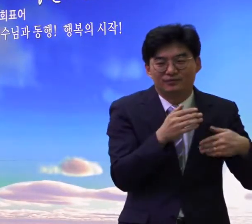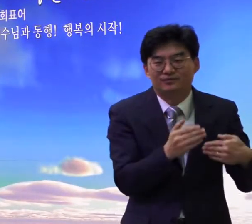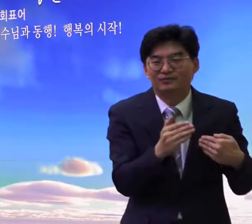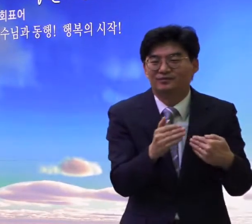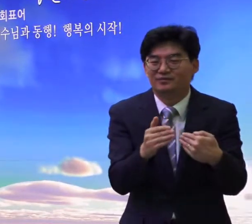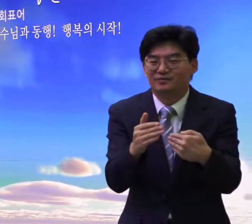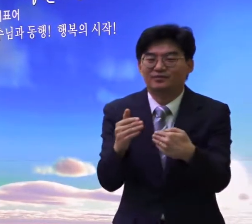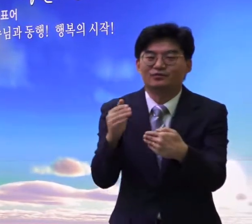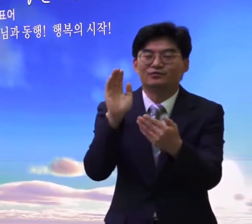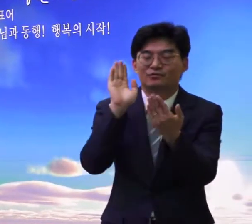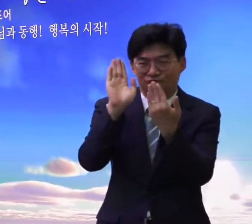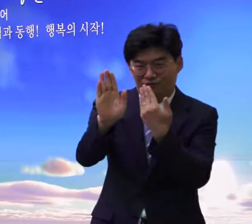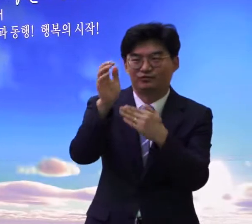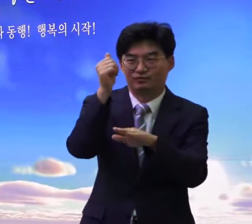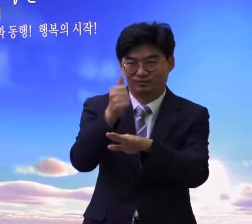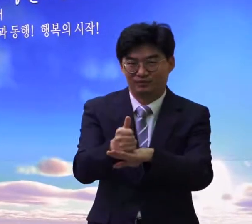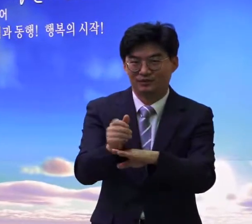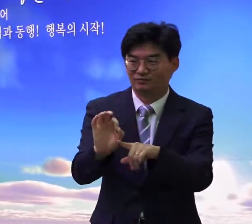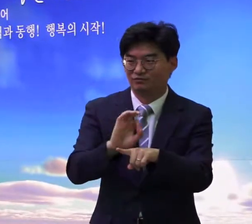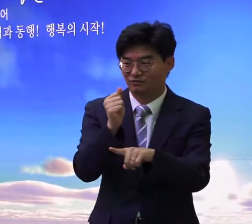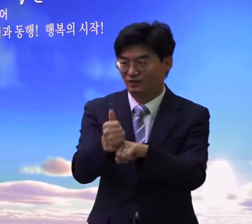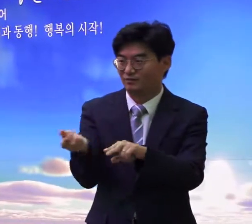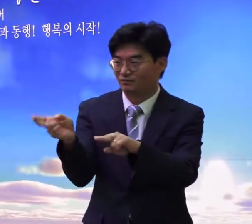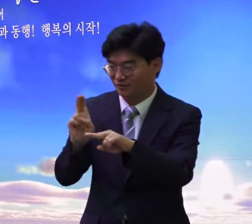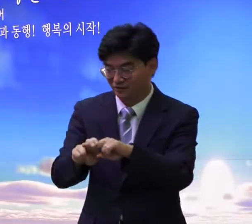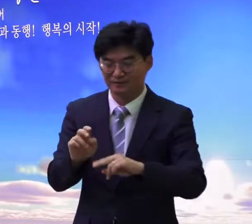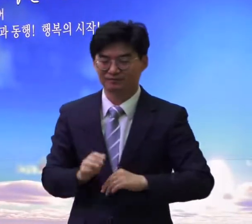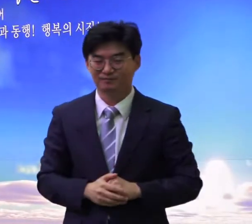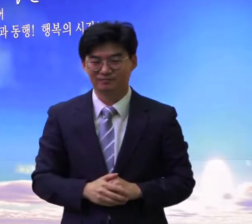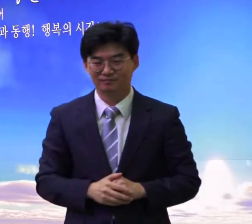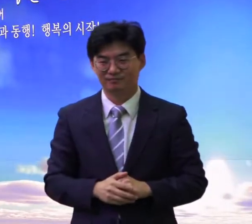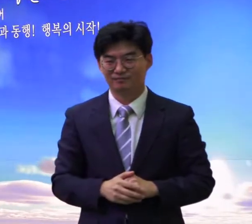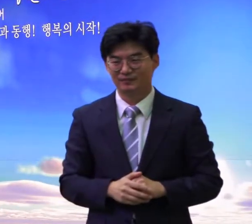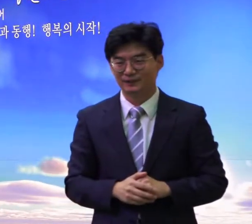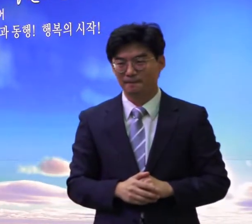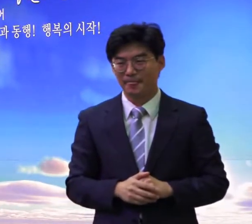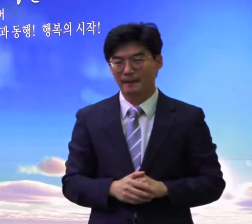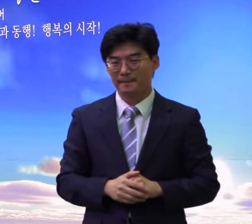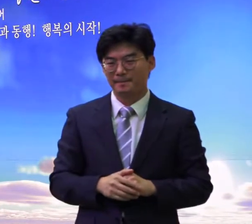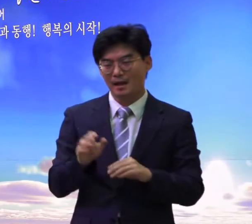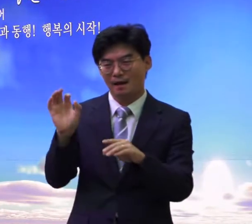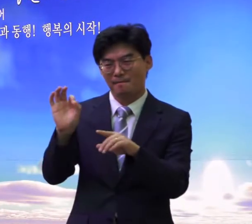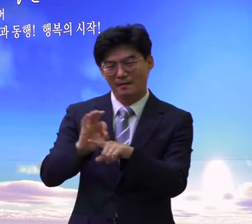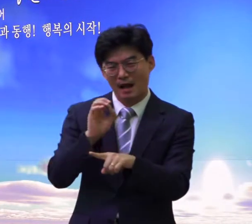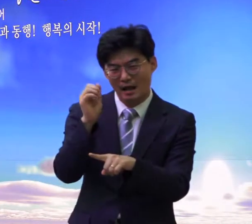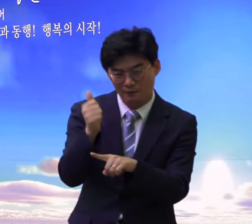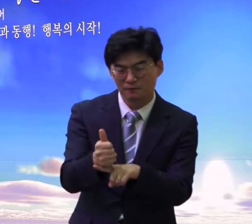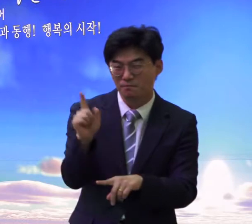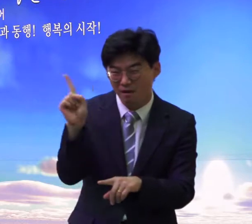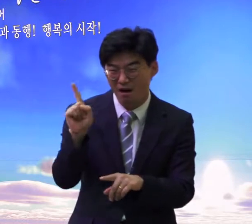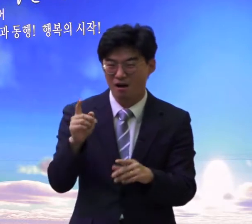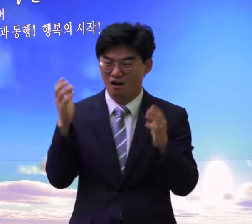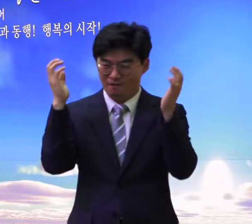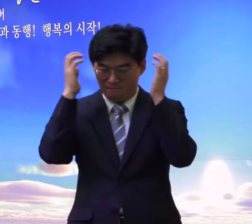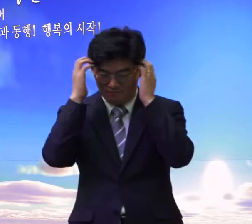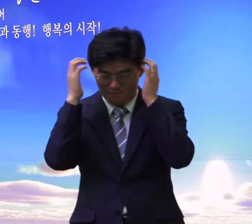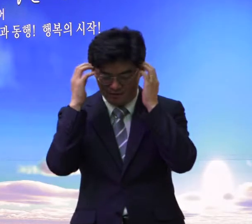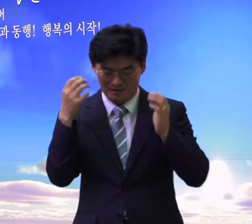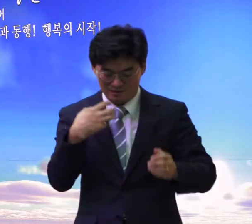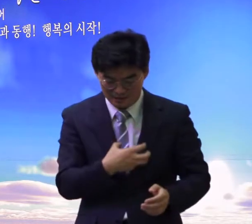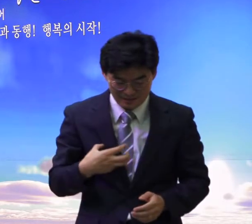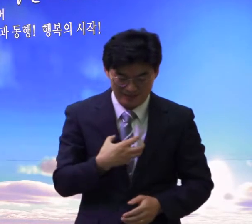하나님께서 베풀으신 삶 속에서 어떤 때는 풍요롭기도 했지만 수많은 그런 궁핍하고 어려운 그런 상황 속에서도